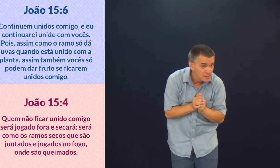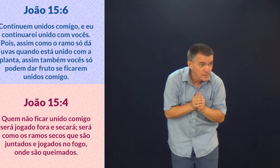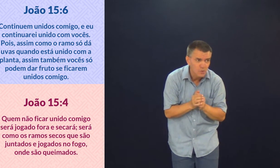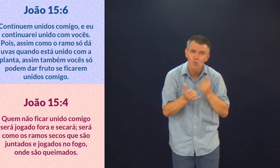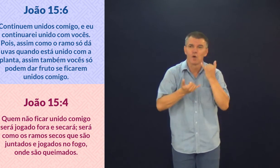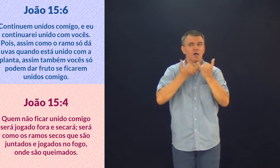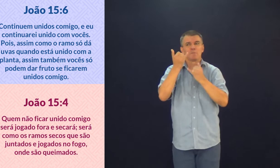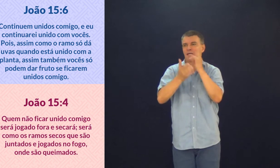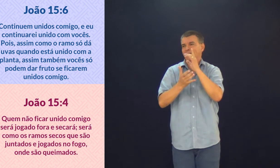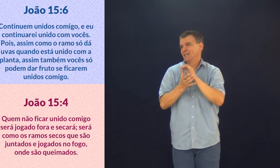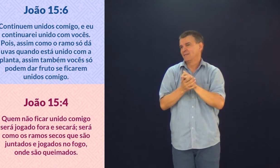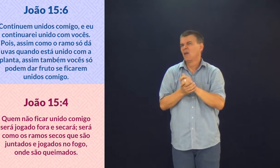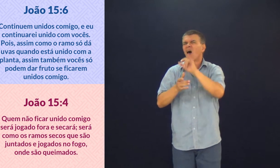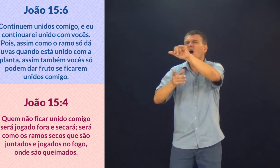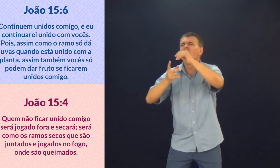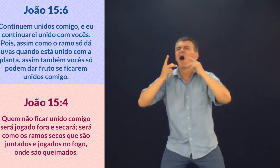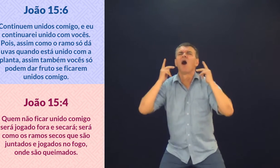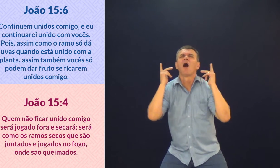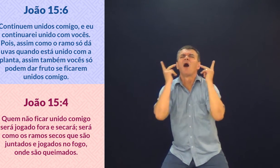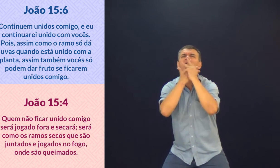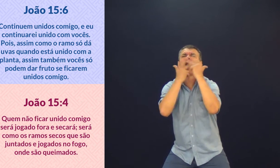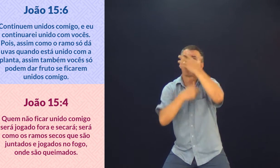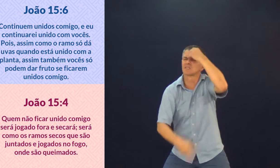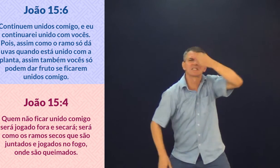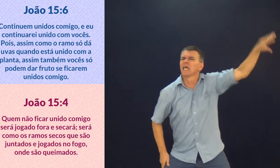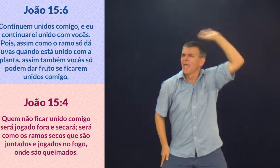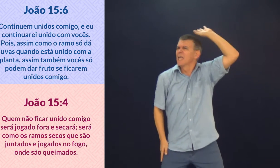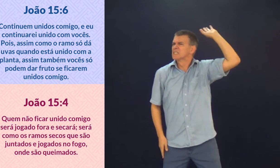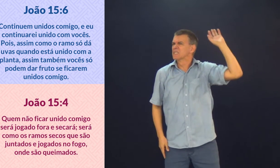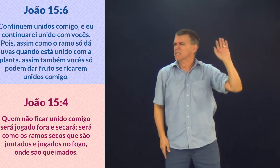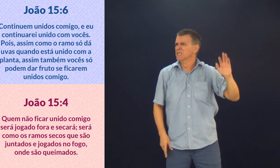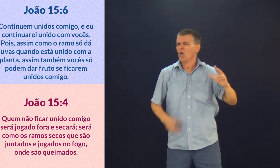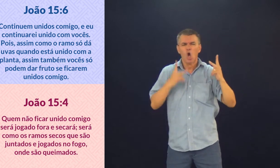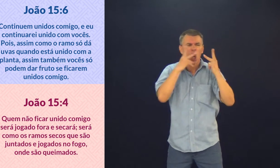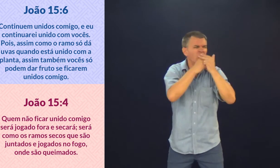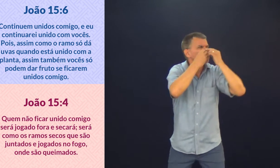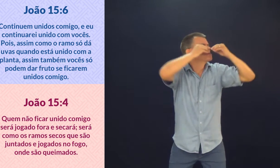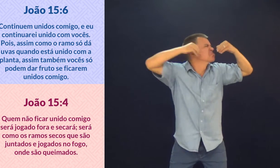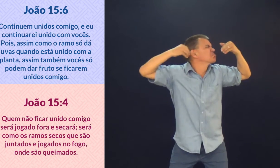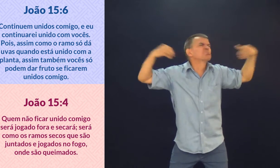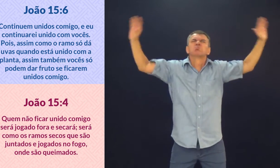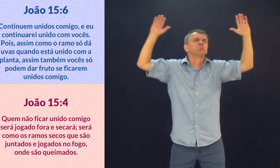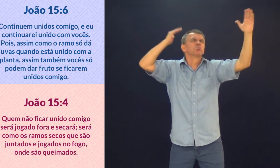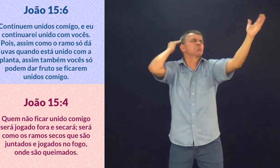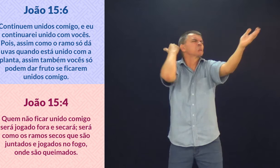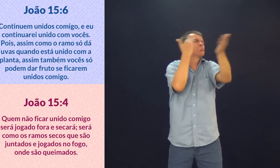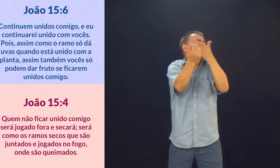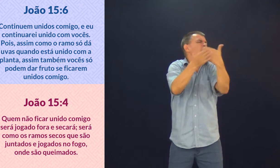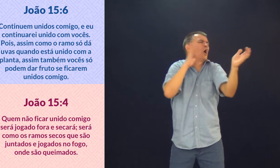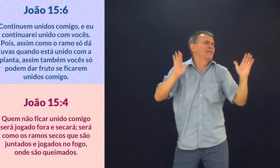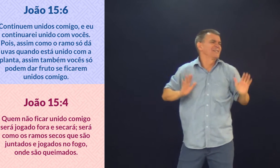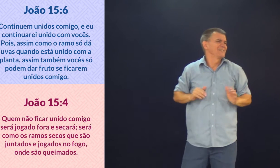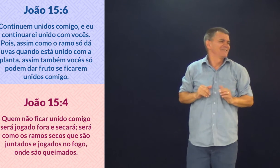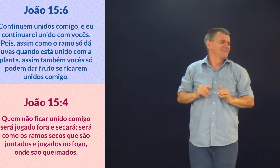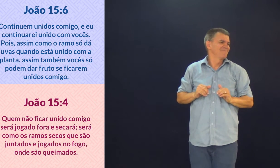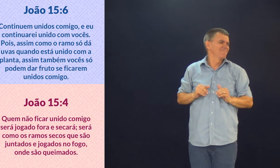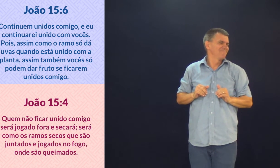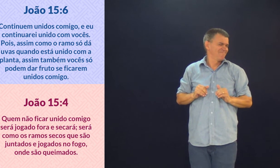bem na brincadeira uma coisa séria se você tem essa coisa de fofoca esquece no